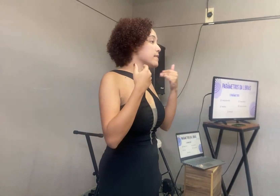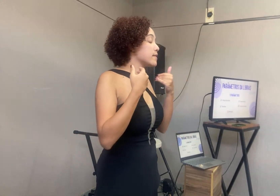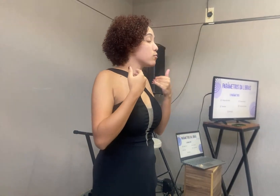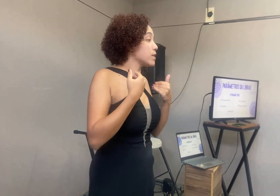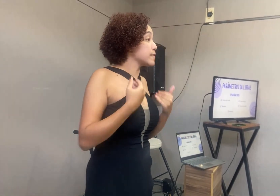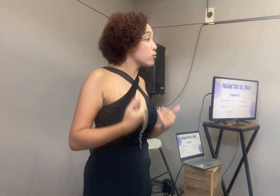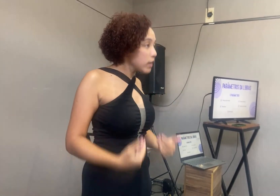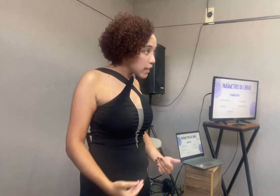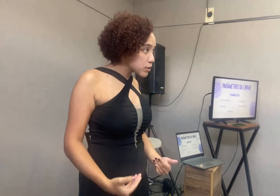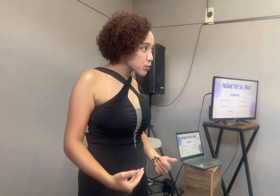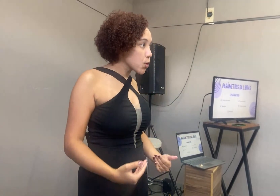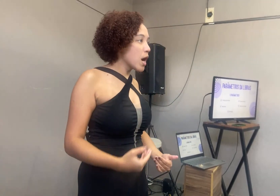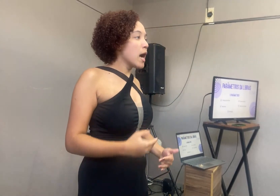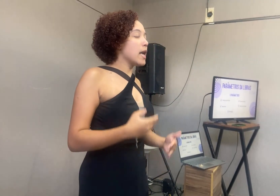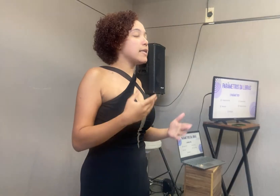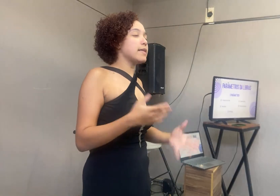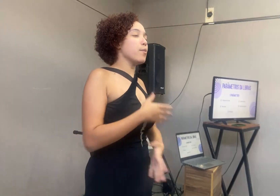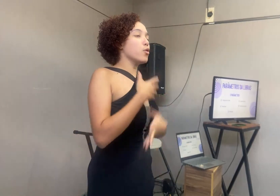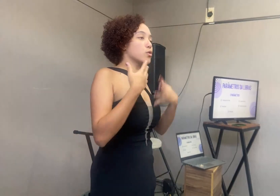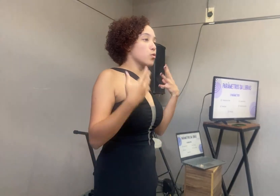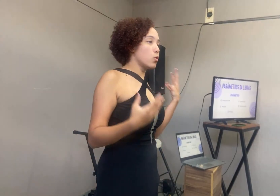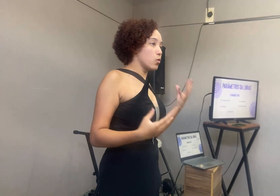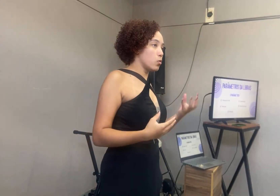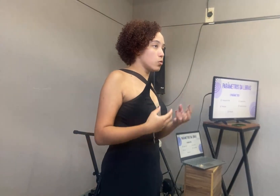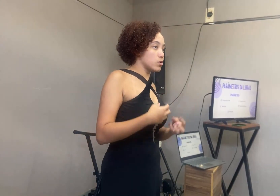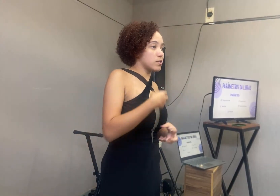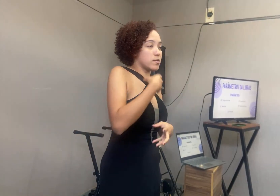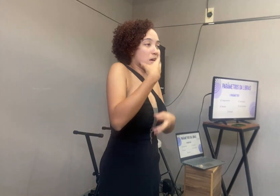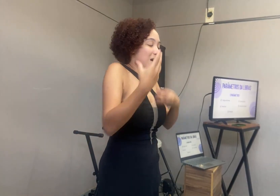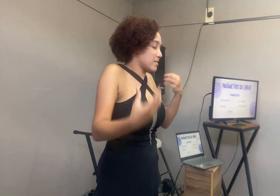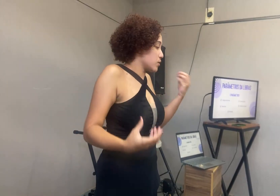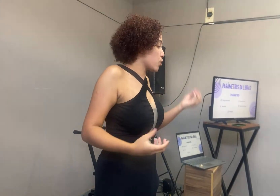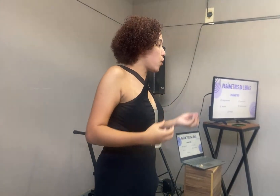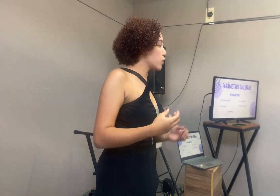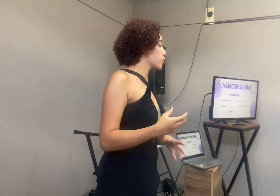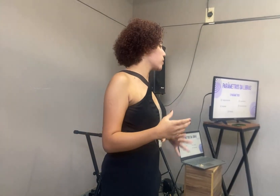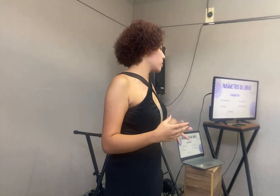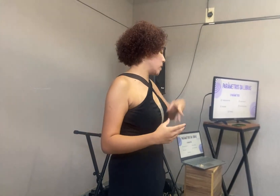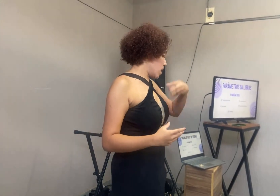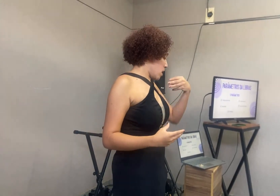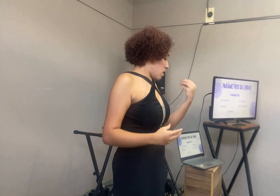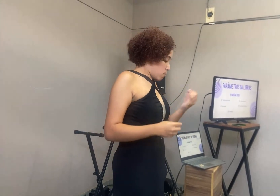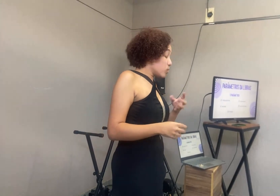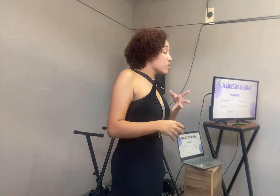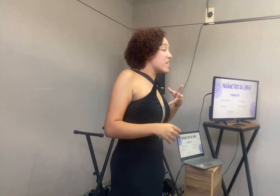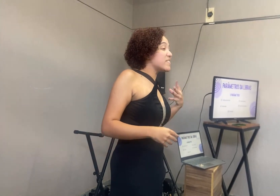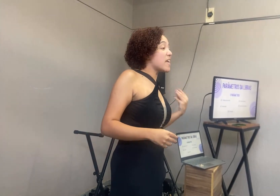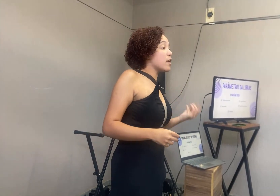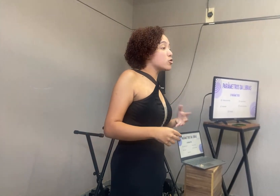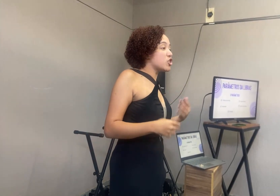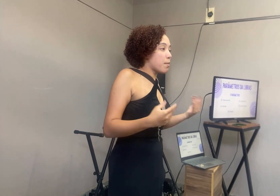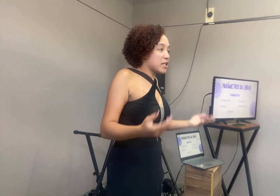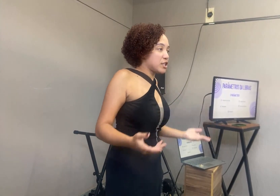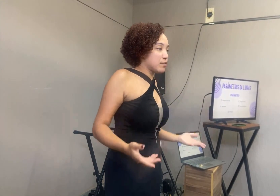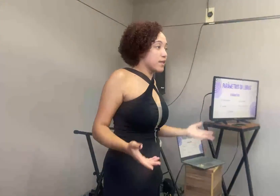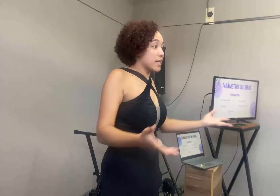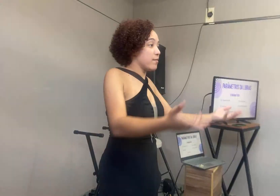ser um tecido liso, ali sem muitos acessórios, muitos desenhos chamativos ali que